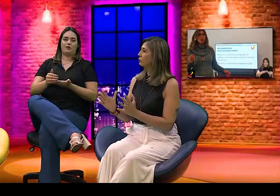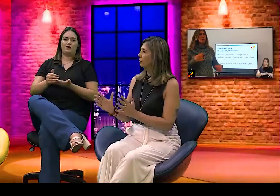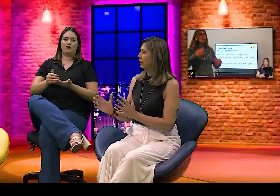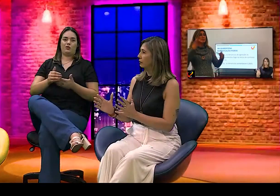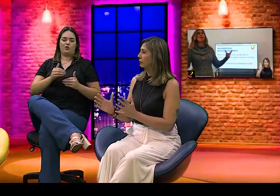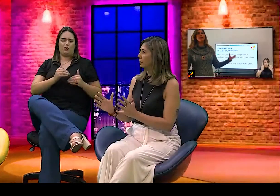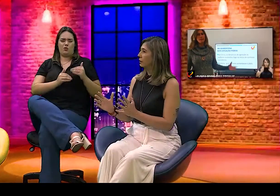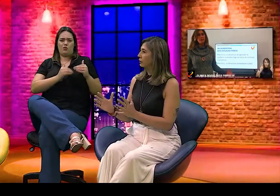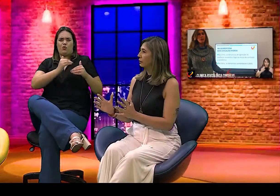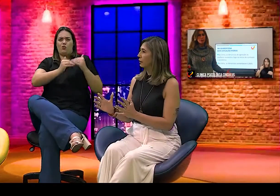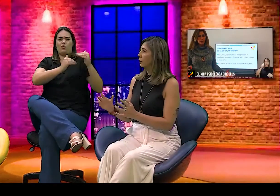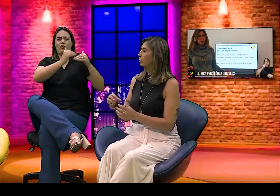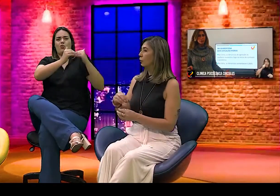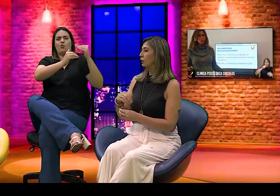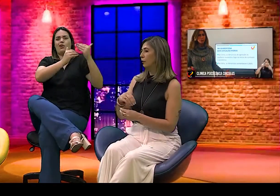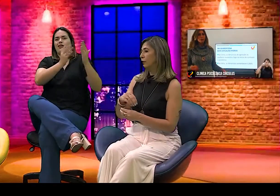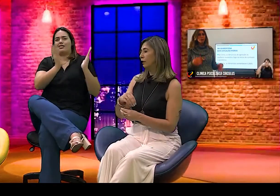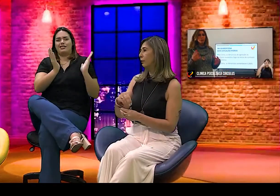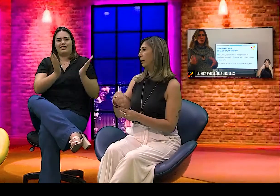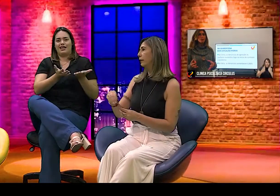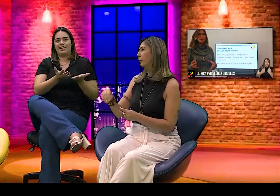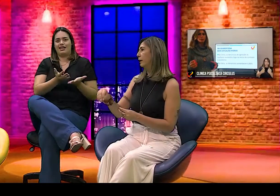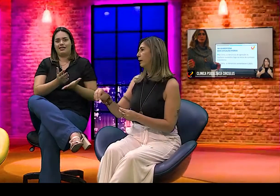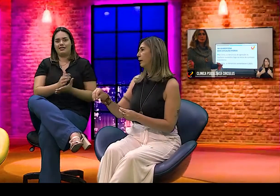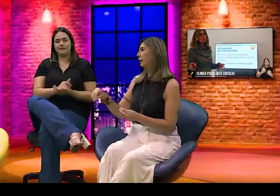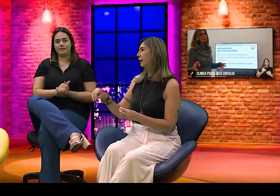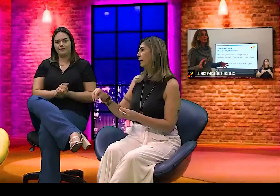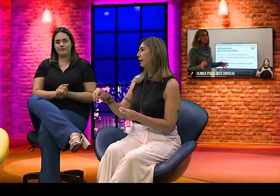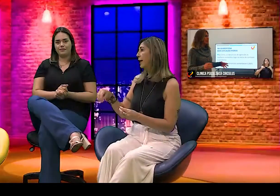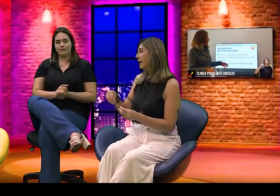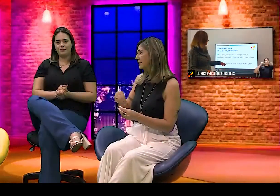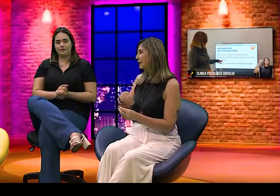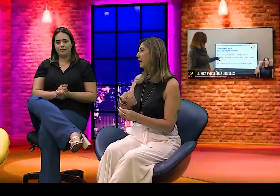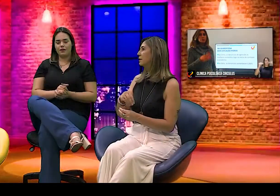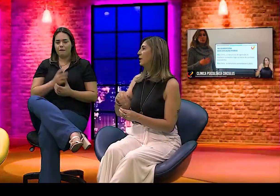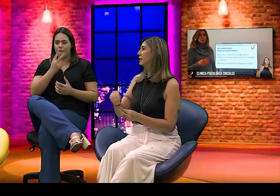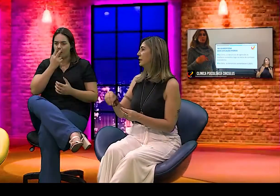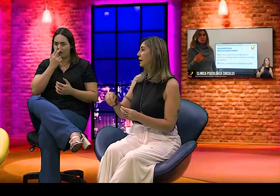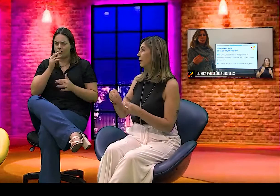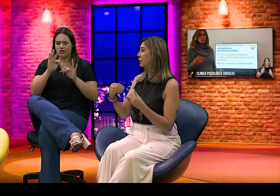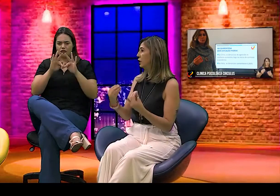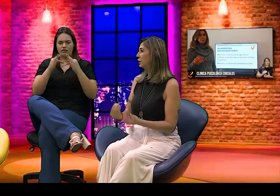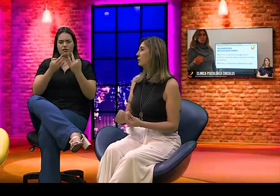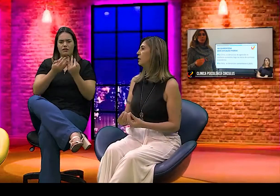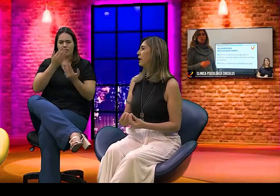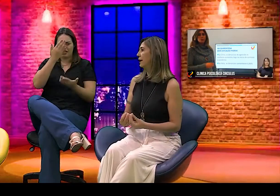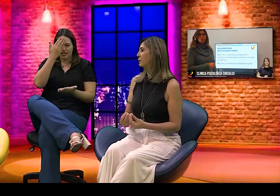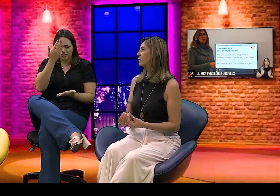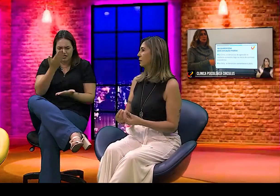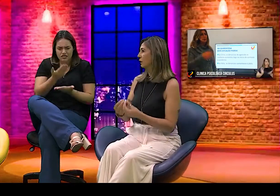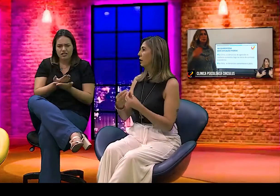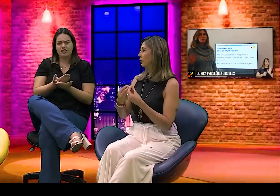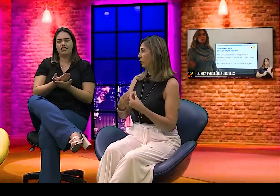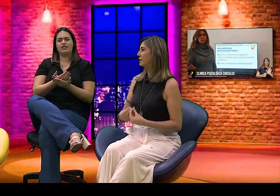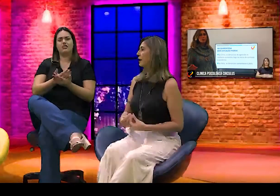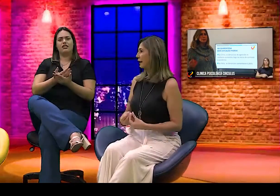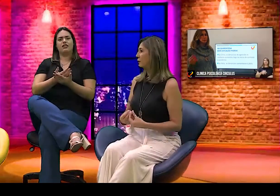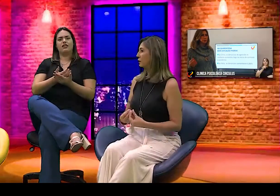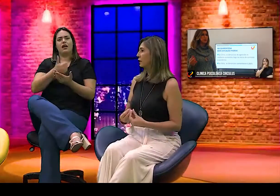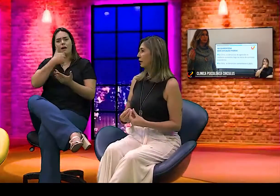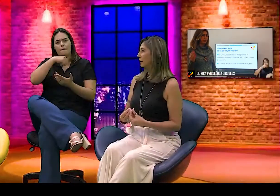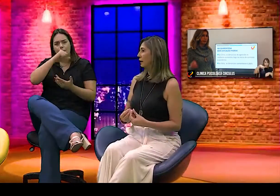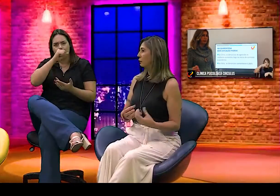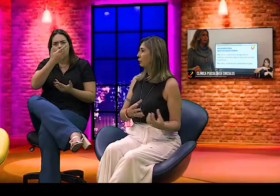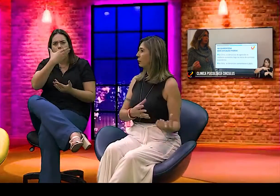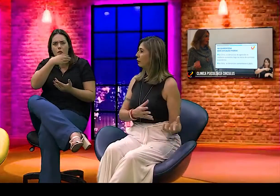no desenvolvimento, né? Toda uma crença que é estabelecida, registros internos que são